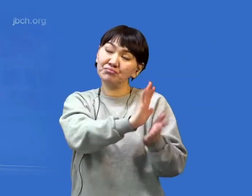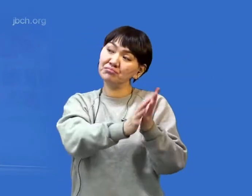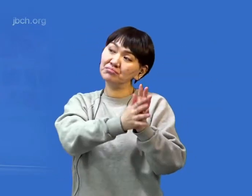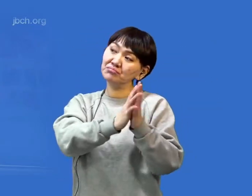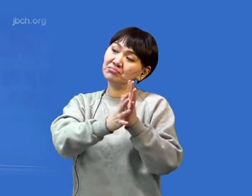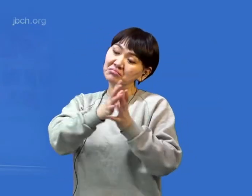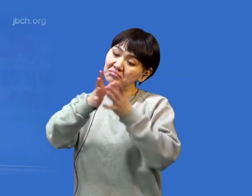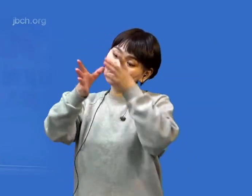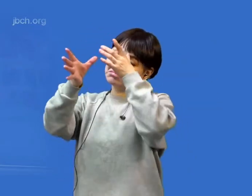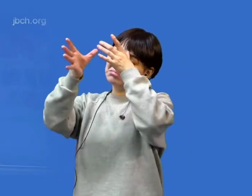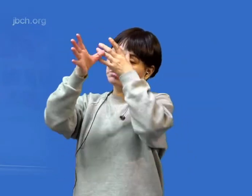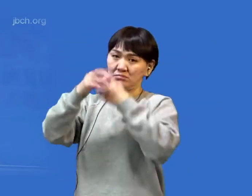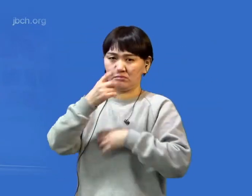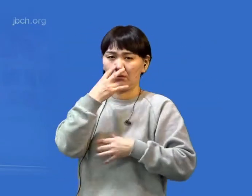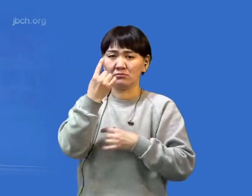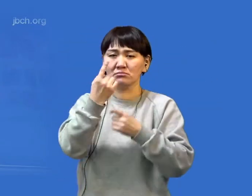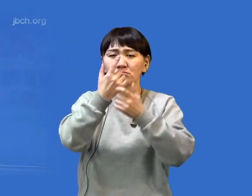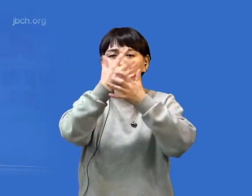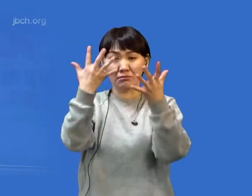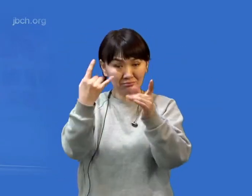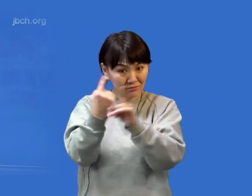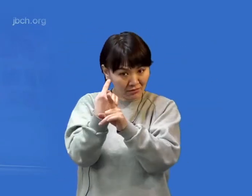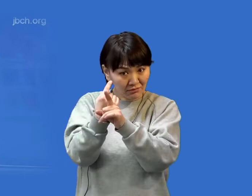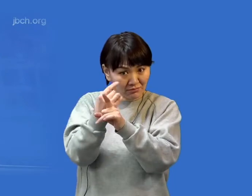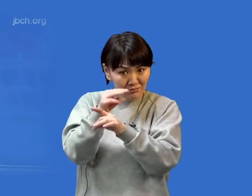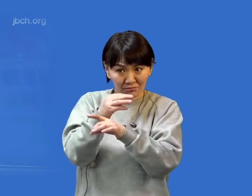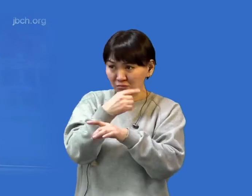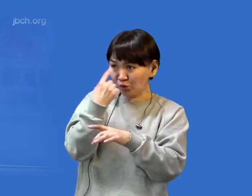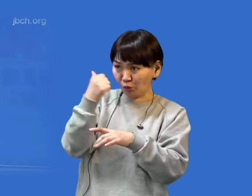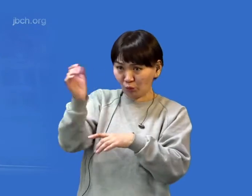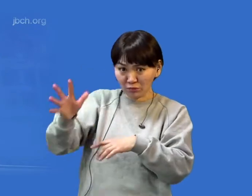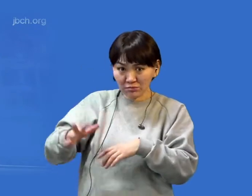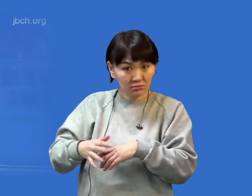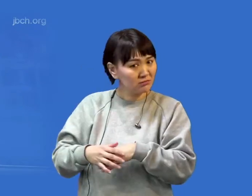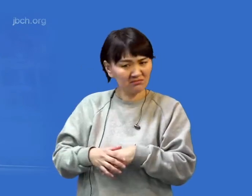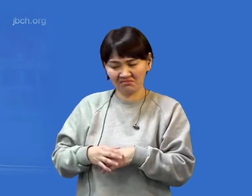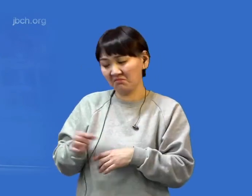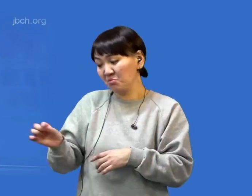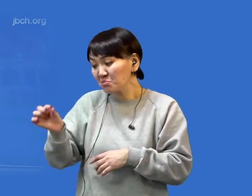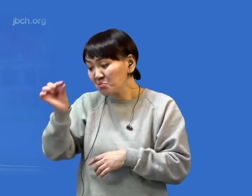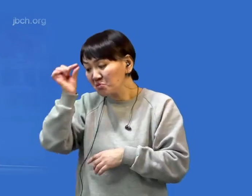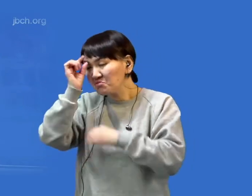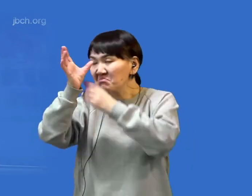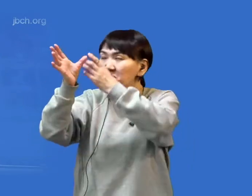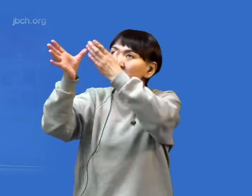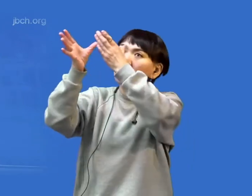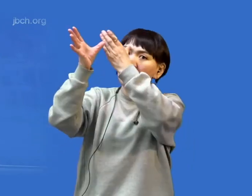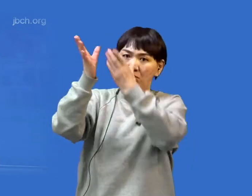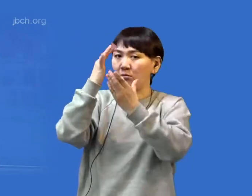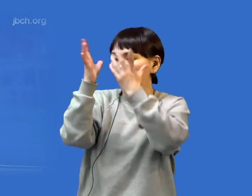зүйлсүүд байна шүү дээ. Энэ бол буруу зүйлсүүд ээ дээ. Үүнийгээ захирах хэрэгтэй.